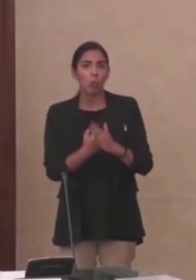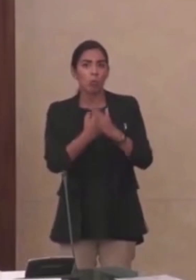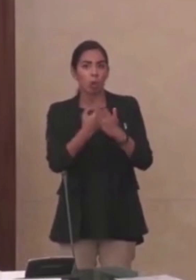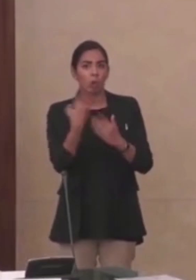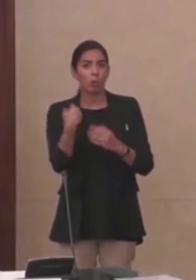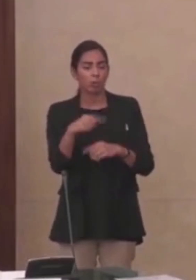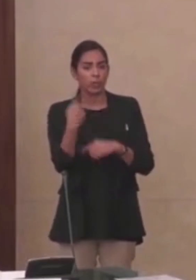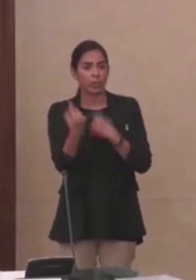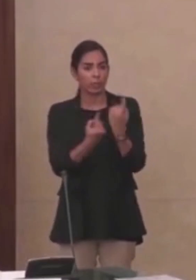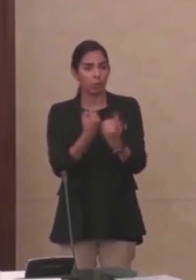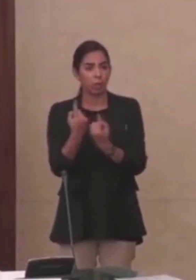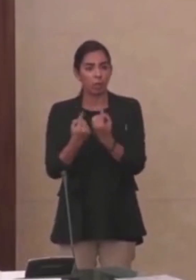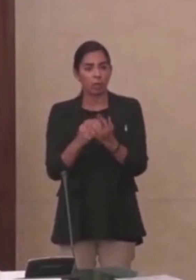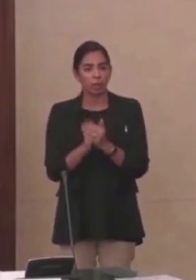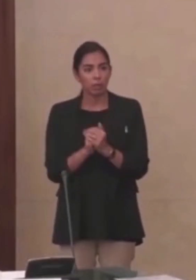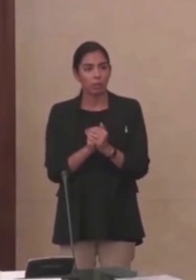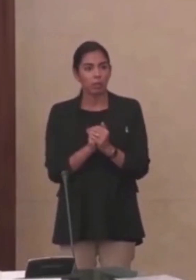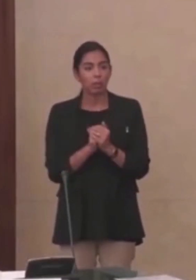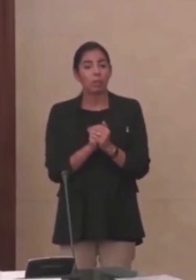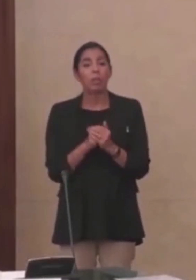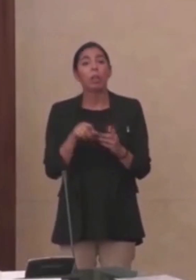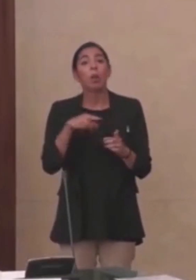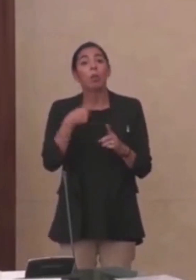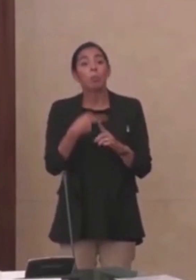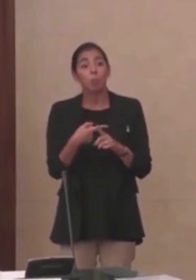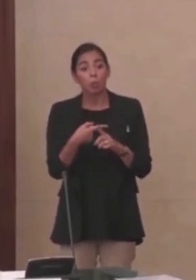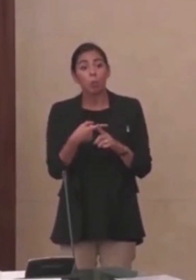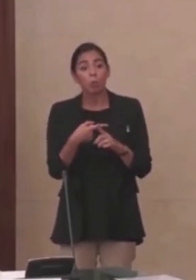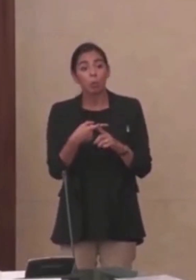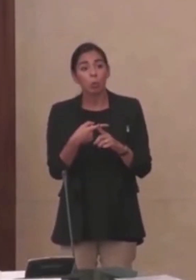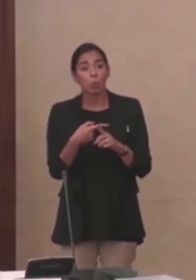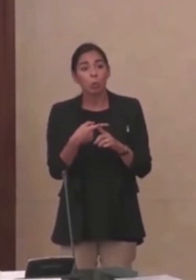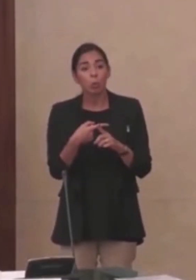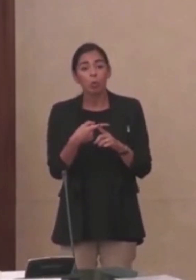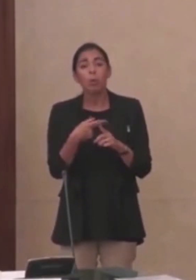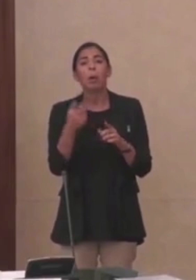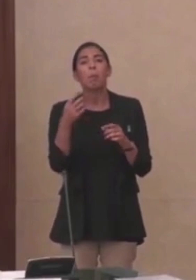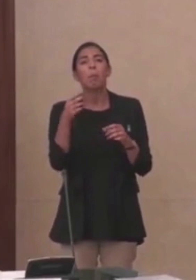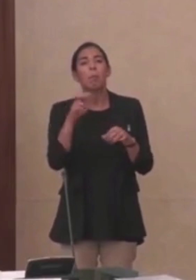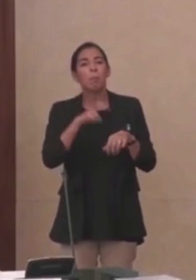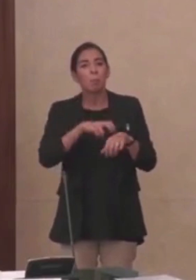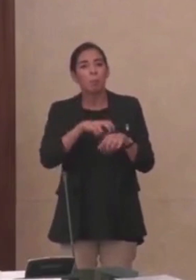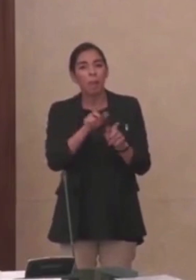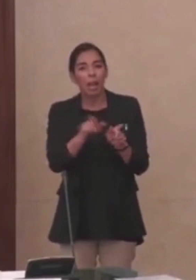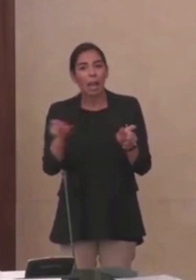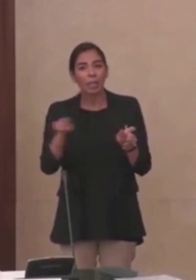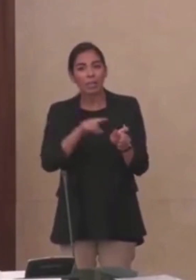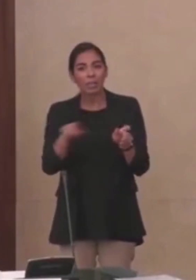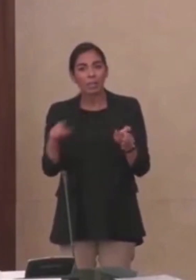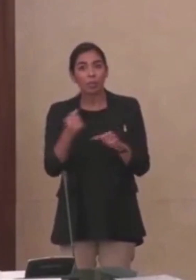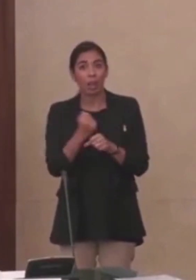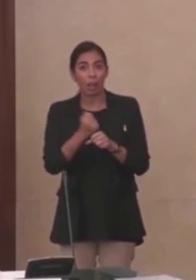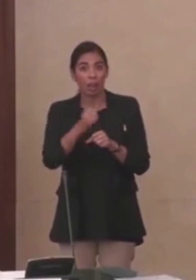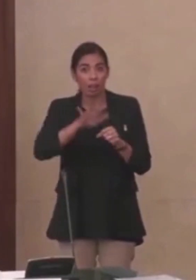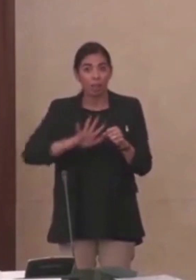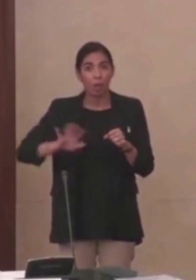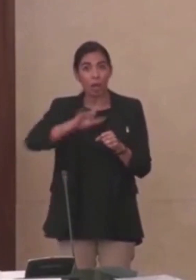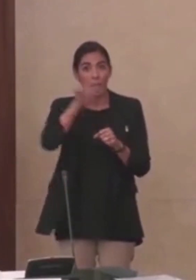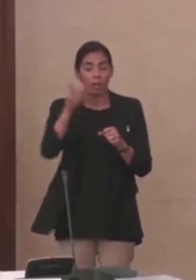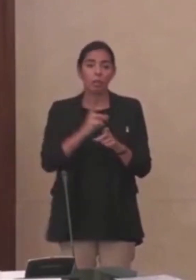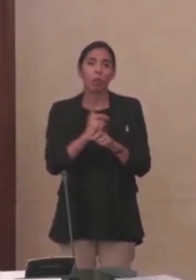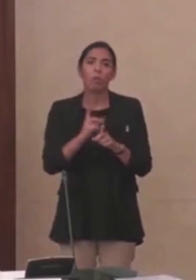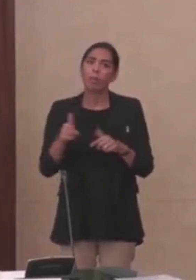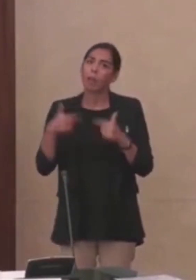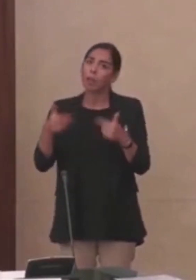ces essais, cette voie différente et de donner aux médecins qui travaillent dans le